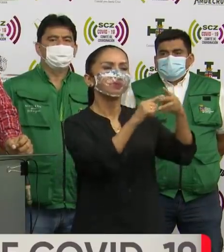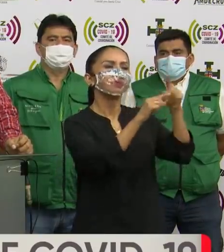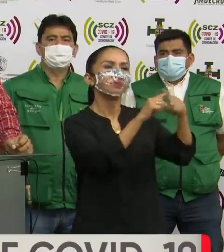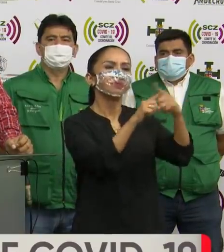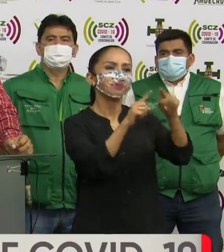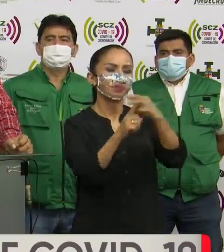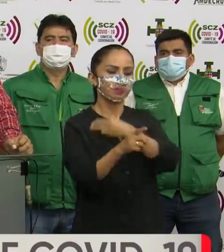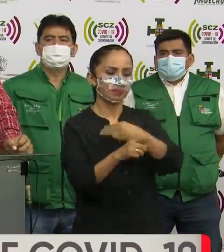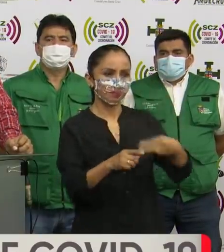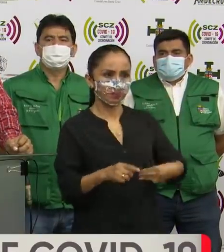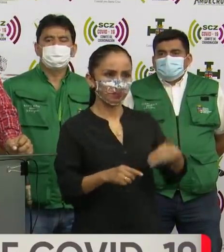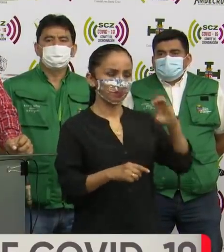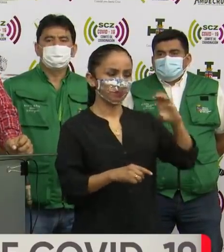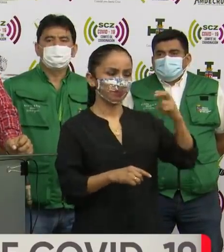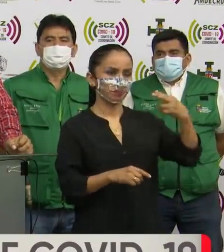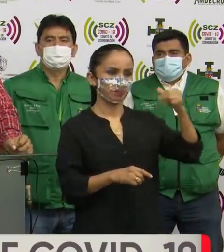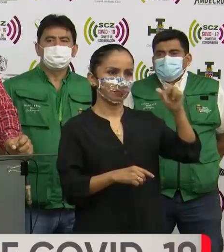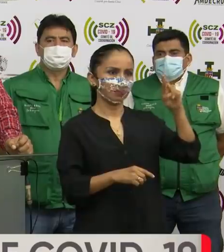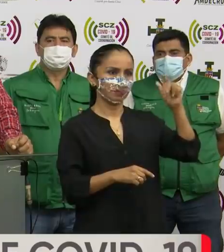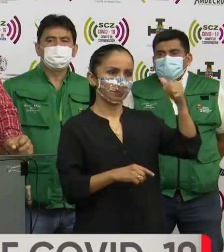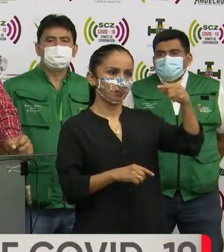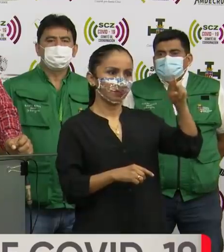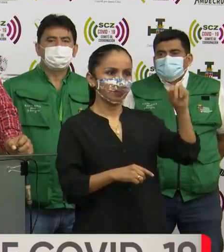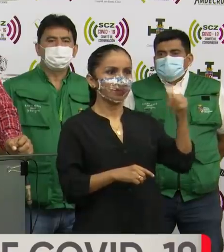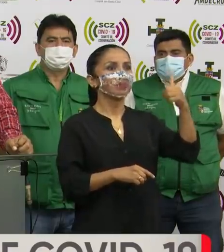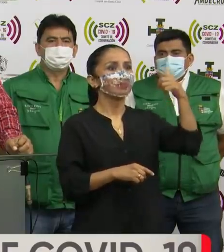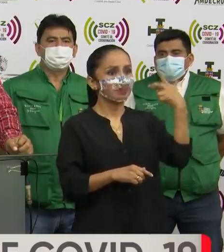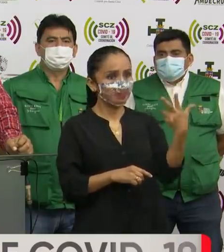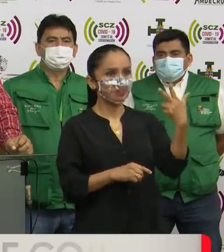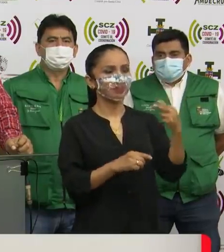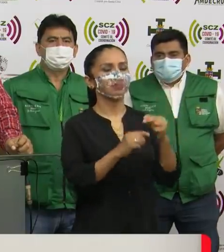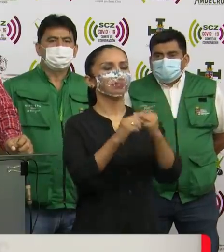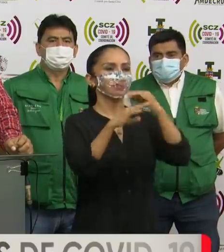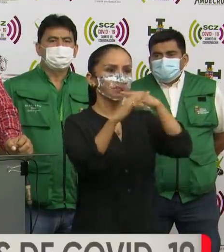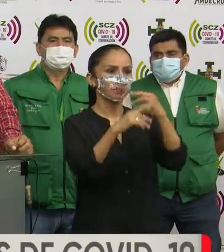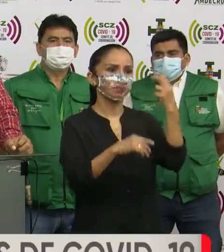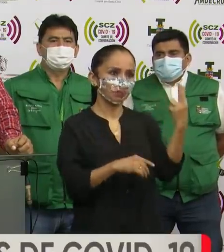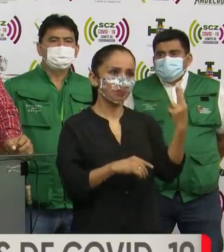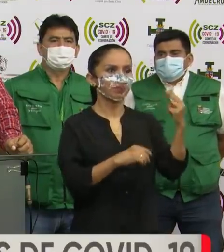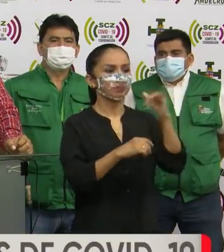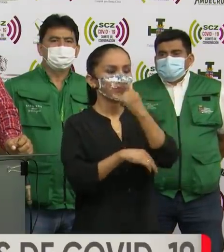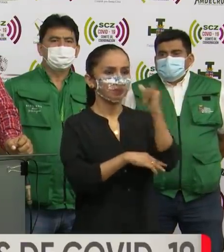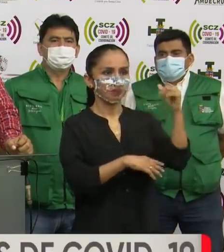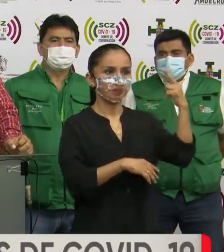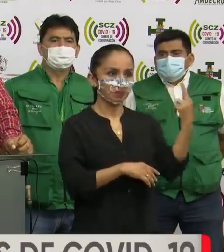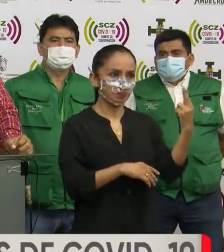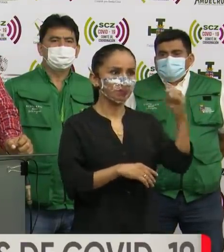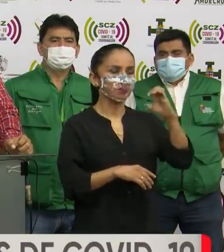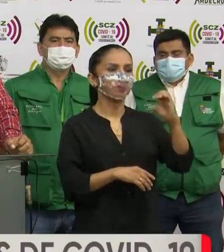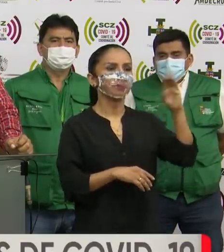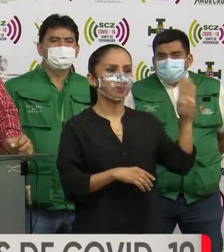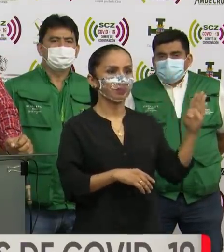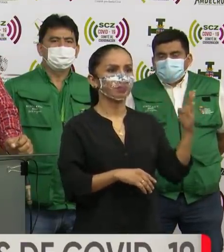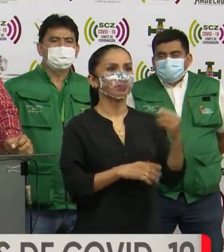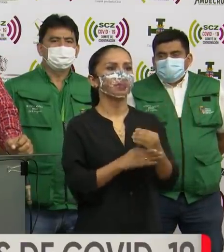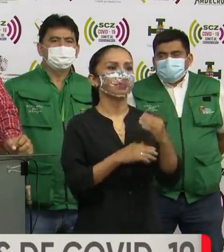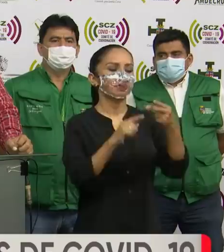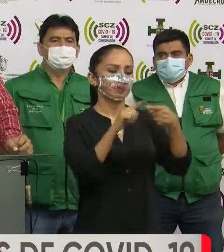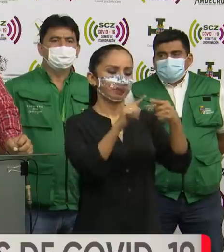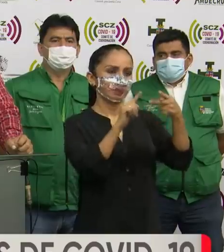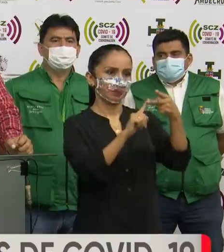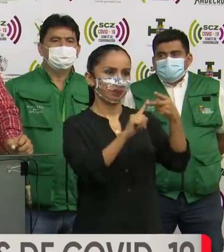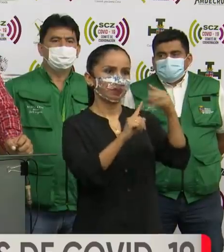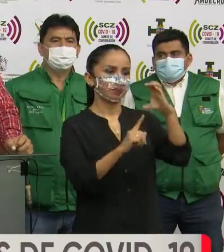4 casos, Charagua 3, Cotoca 3, El Torno 2, Yapacaní 2, Colpa Bélgica,